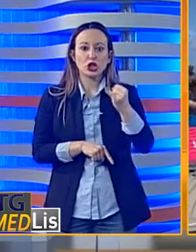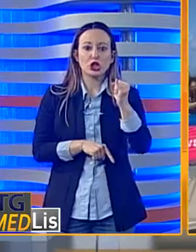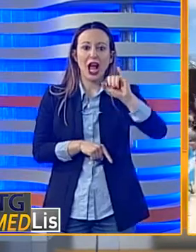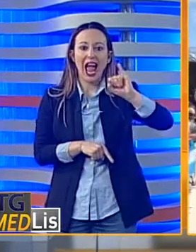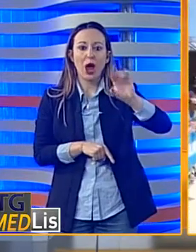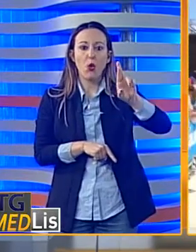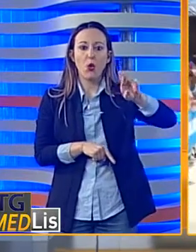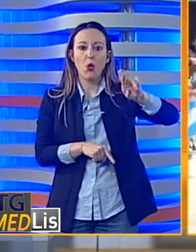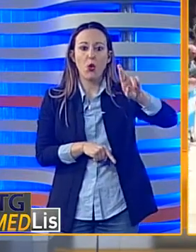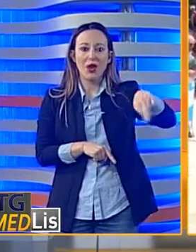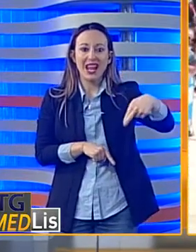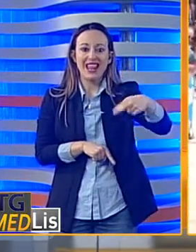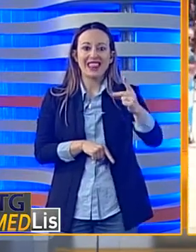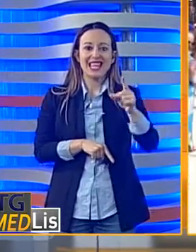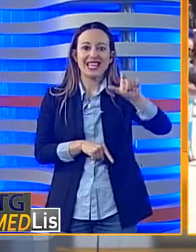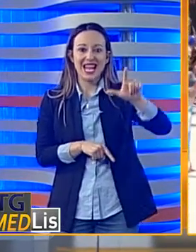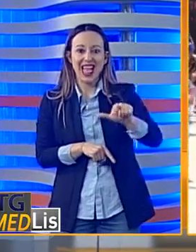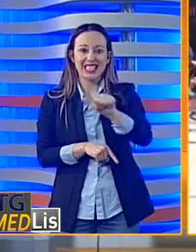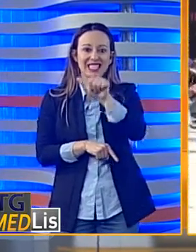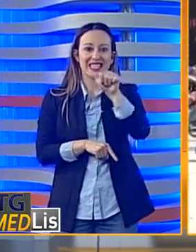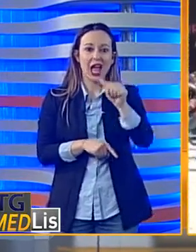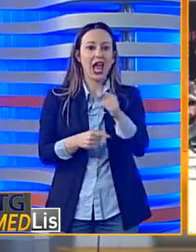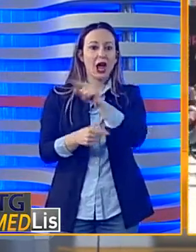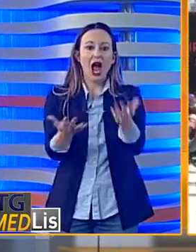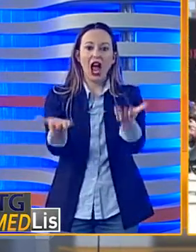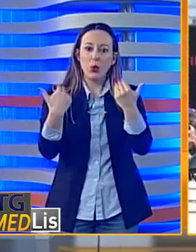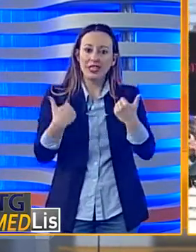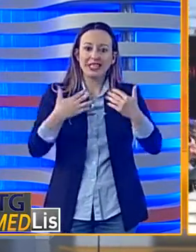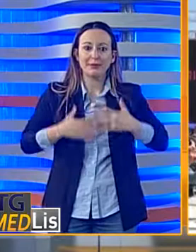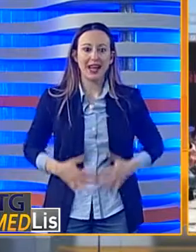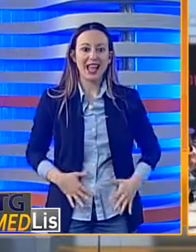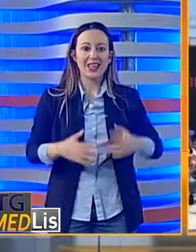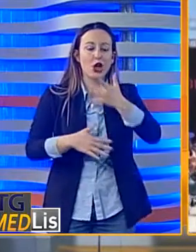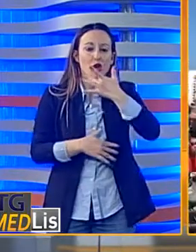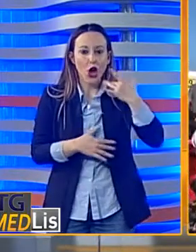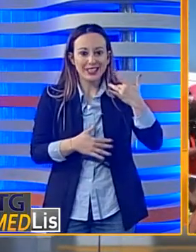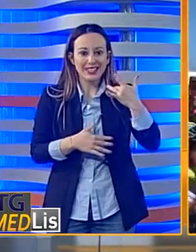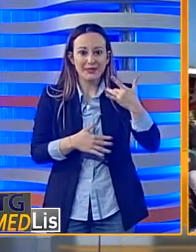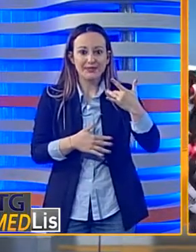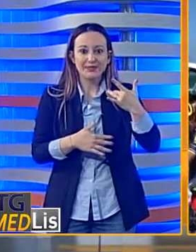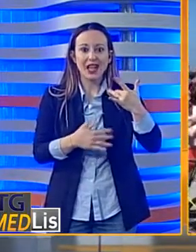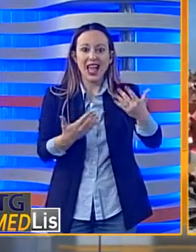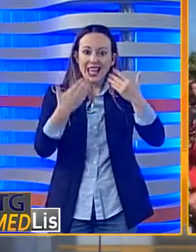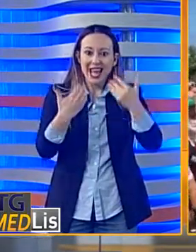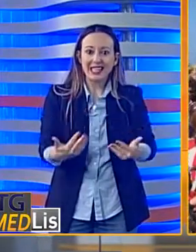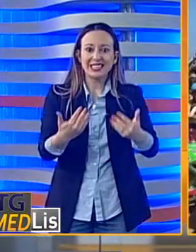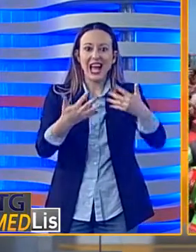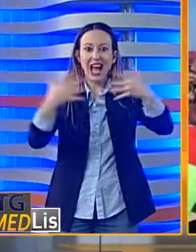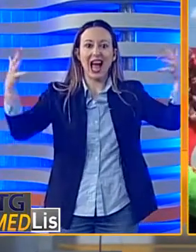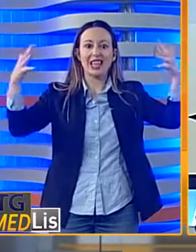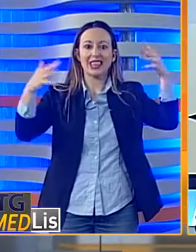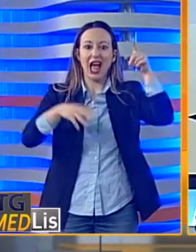attesa per Vincenzo Nibali, lo squalo. Questa era l'ultima notizia per noi,